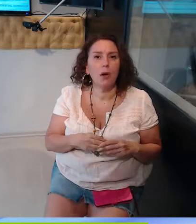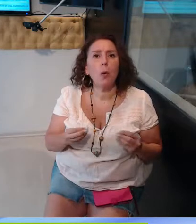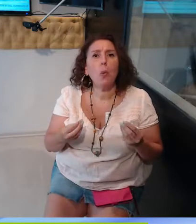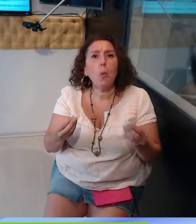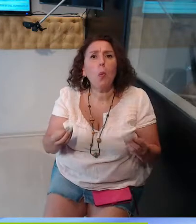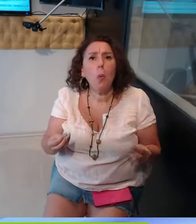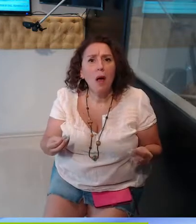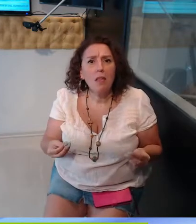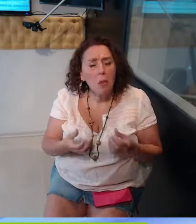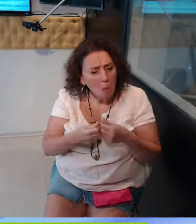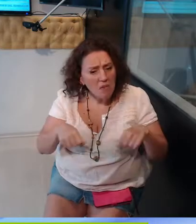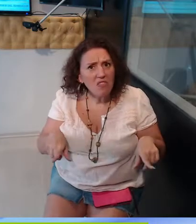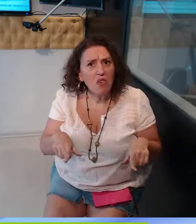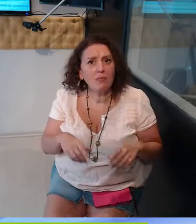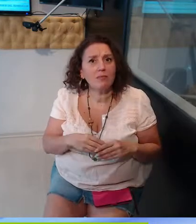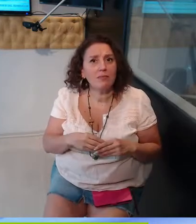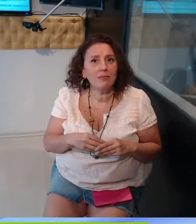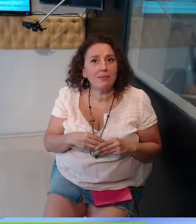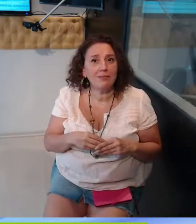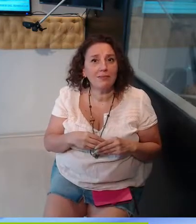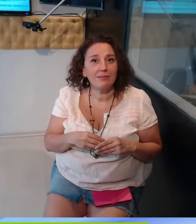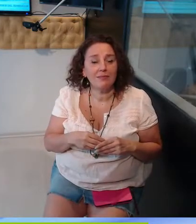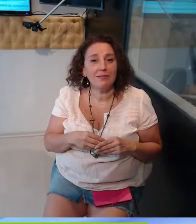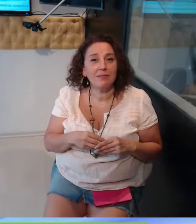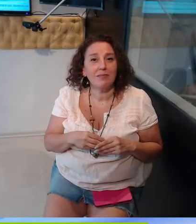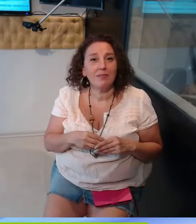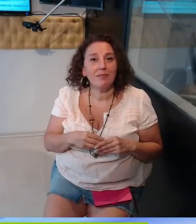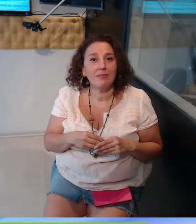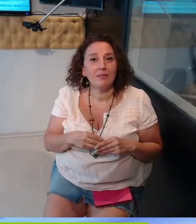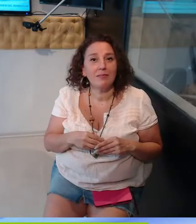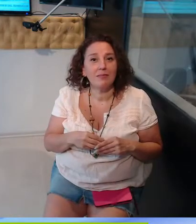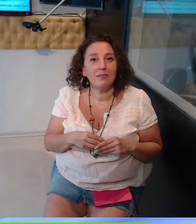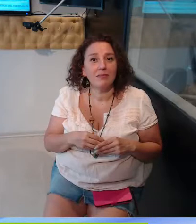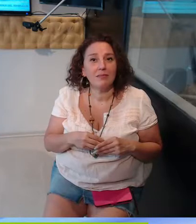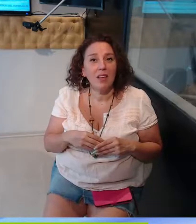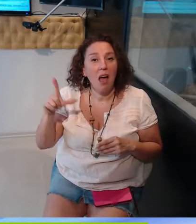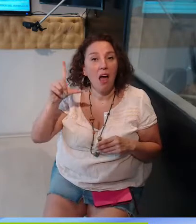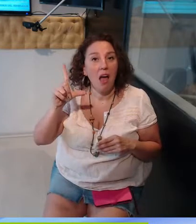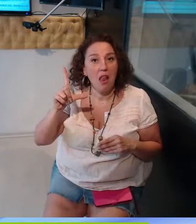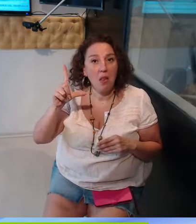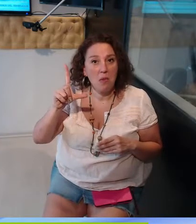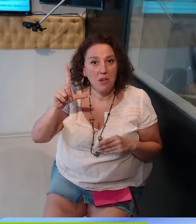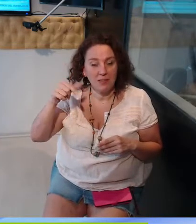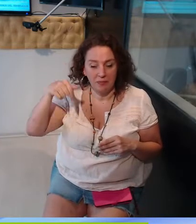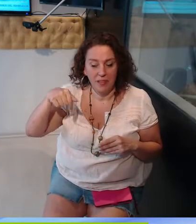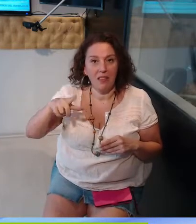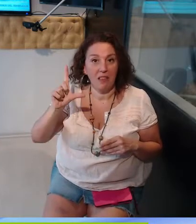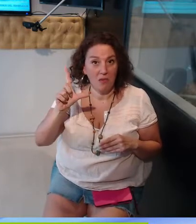¿Cuándo empezó? Claro, preguntale a él, que él es el experto. ¿Cuándo empezó? El lunes a las 10 de noche. Este lunes